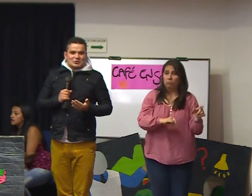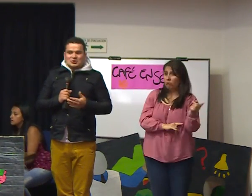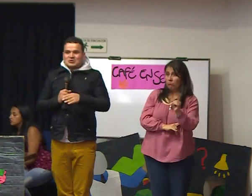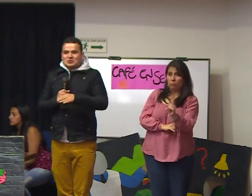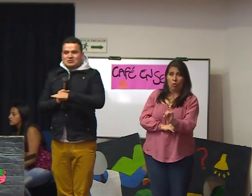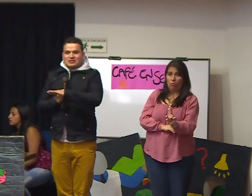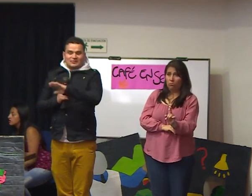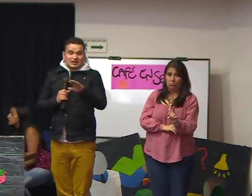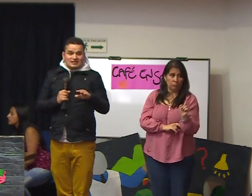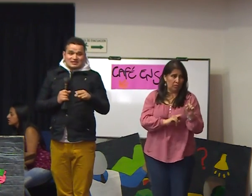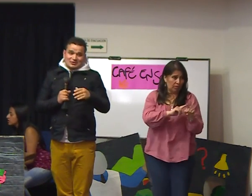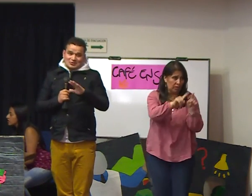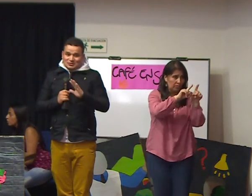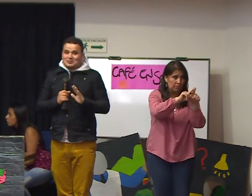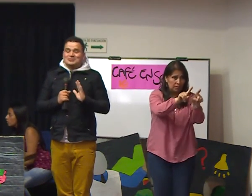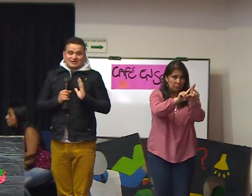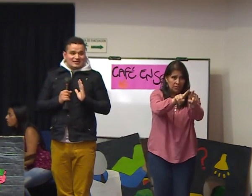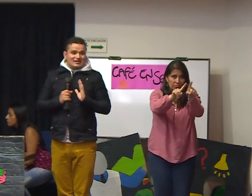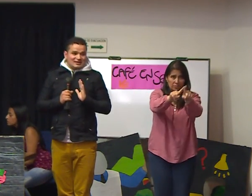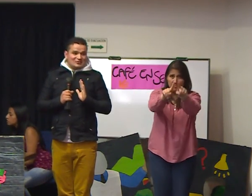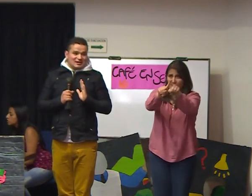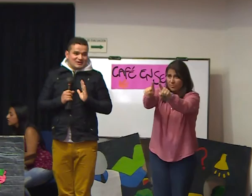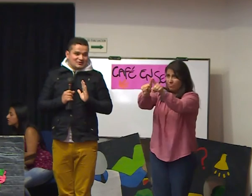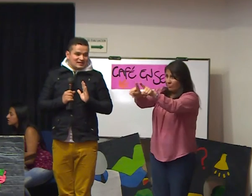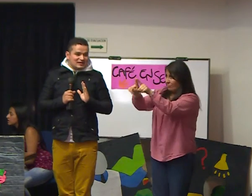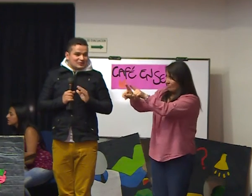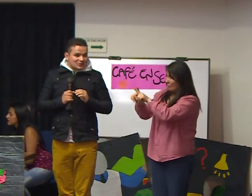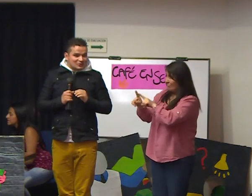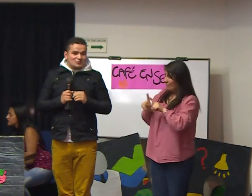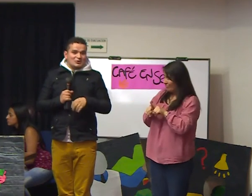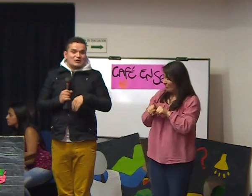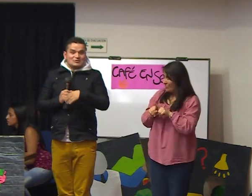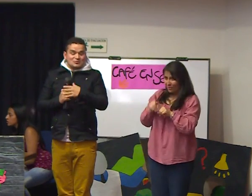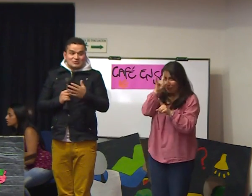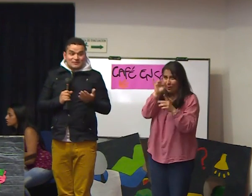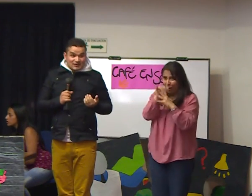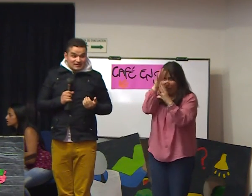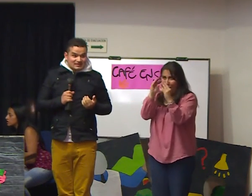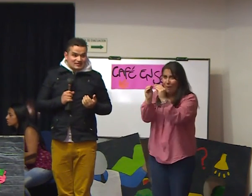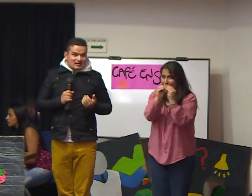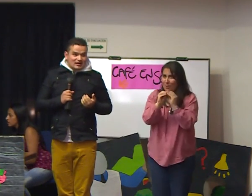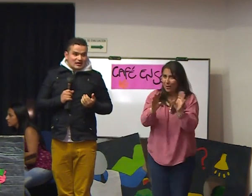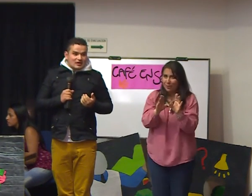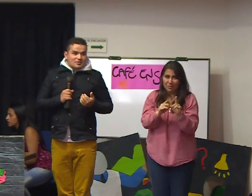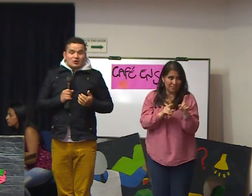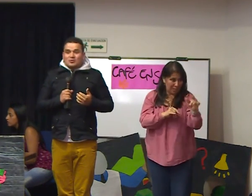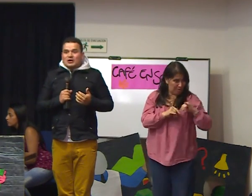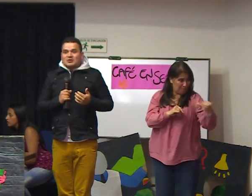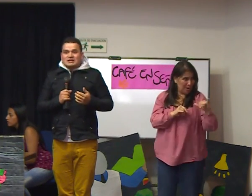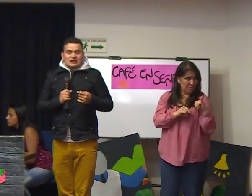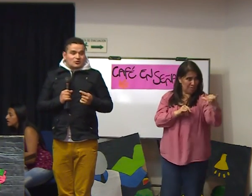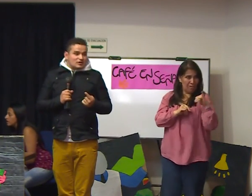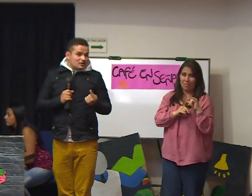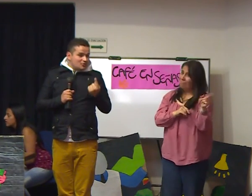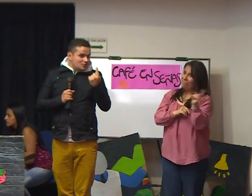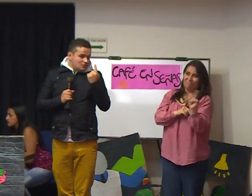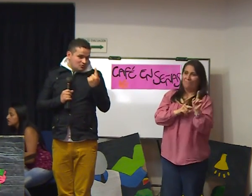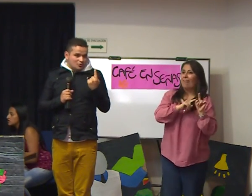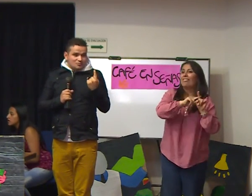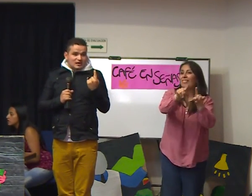Todos somos diferentes y creo que todos, creo que la mayoría está de acuerdo conmigo de que somos diferentes. Pero no podemos desarrollar un tema